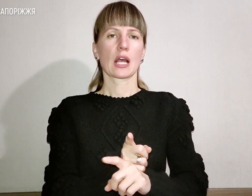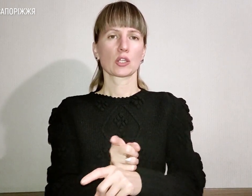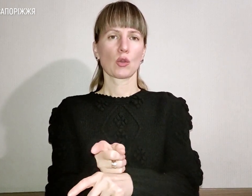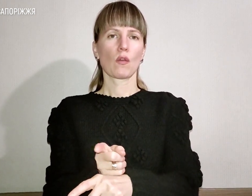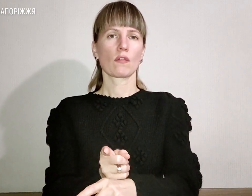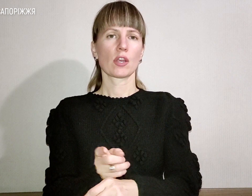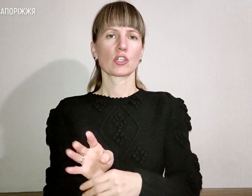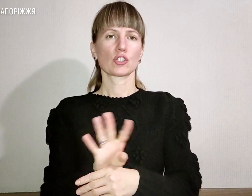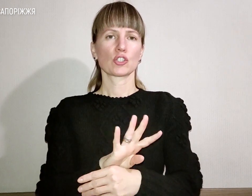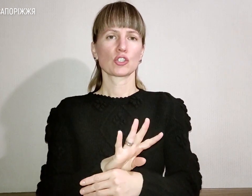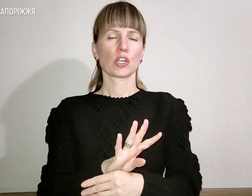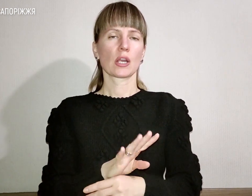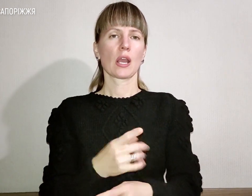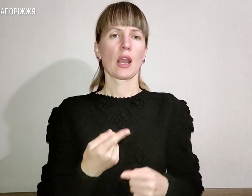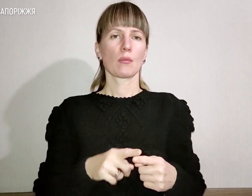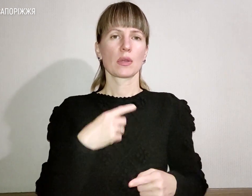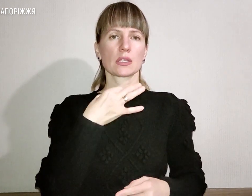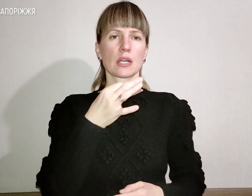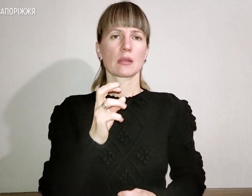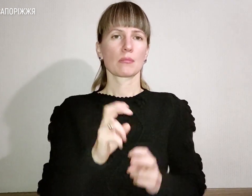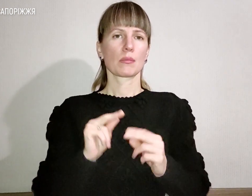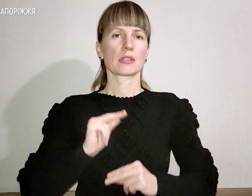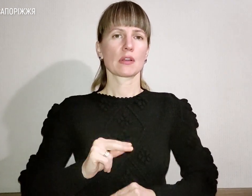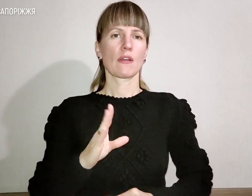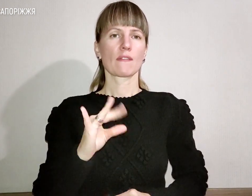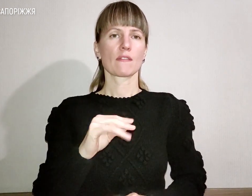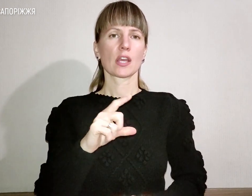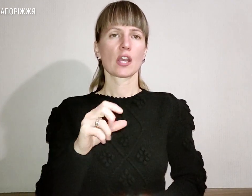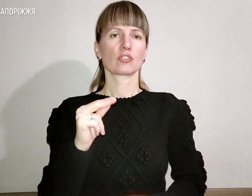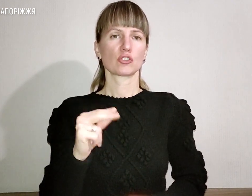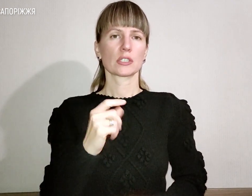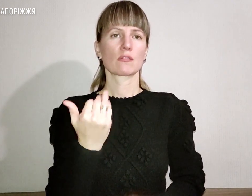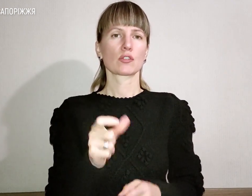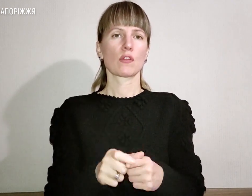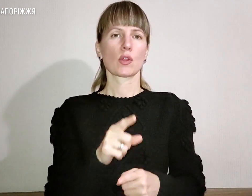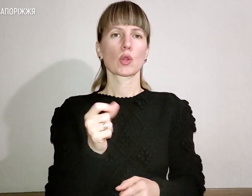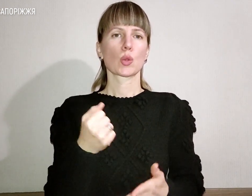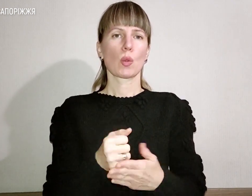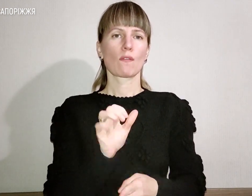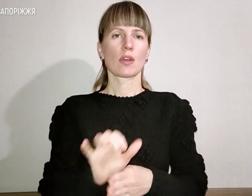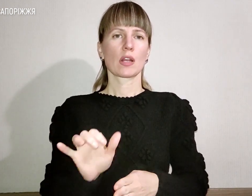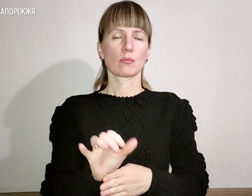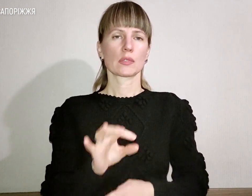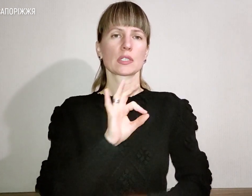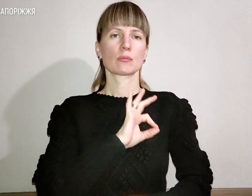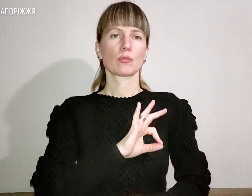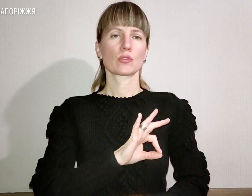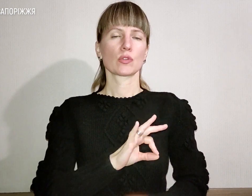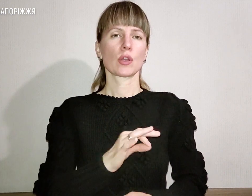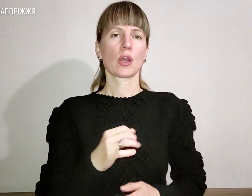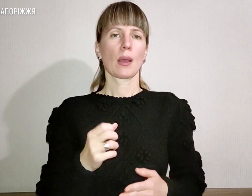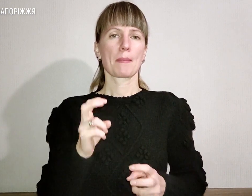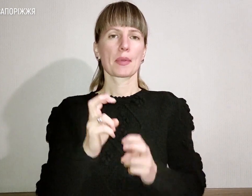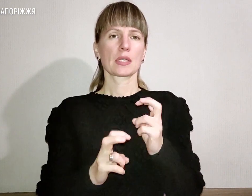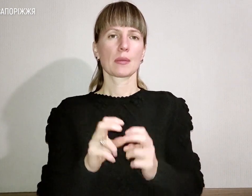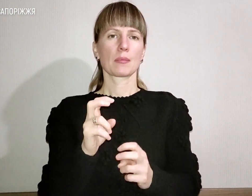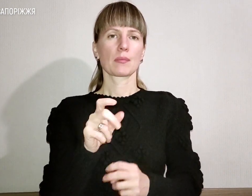заводу Олександр Віхлач. За його словами, до виробництва долучаються як працівники підприємства, так і